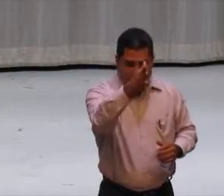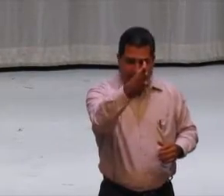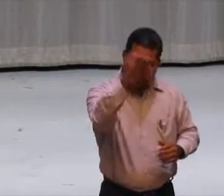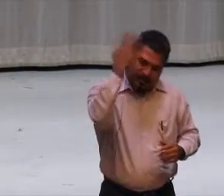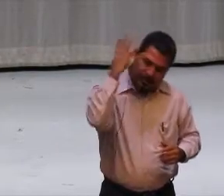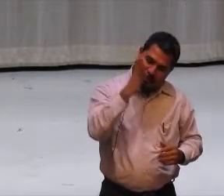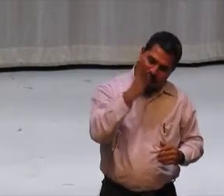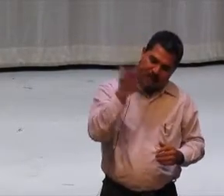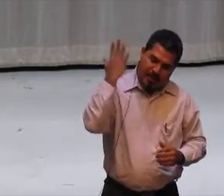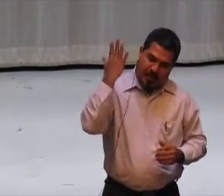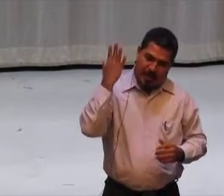padres